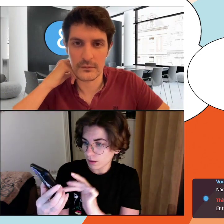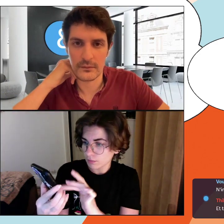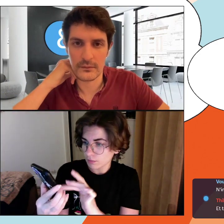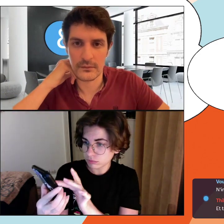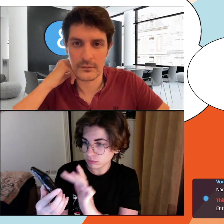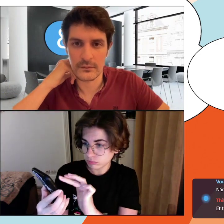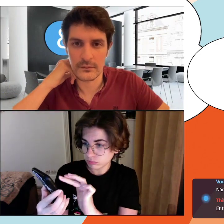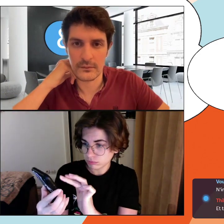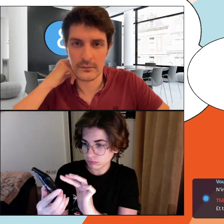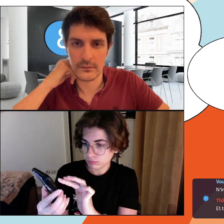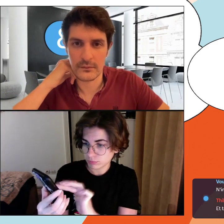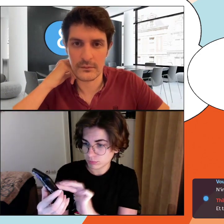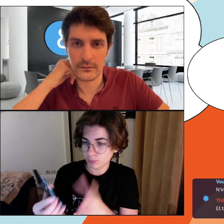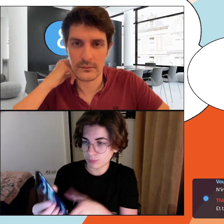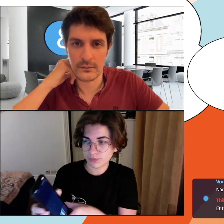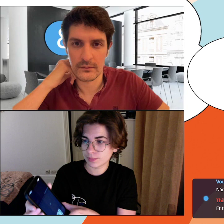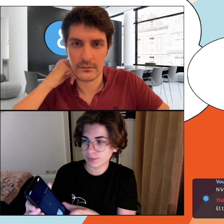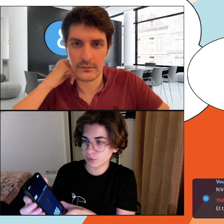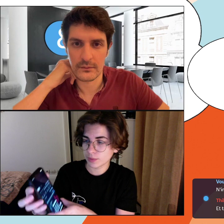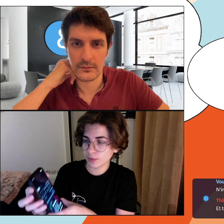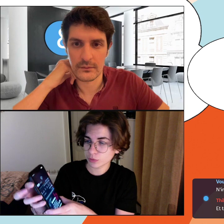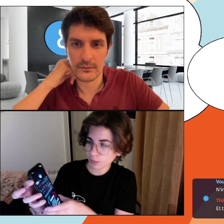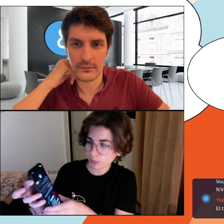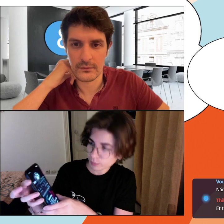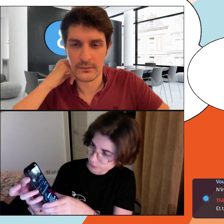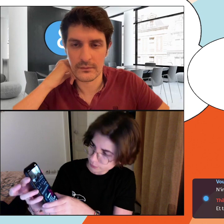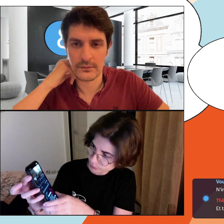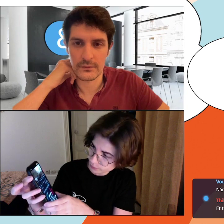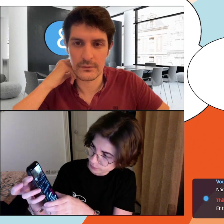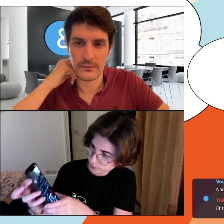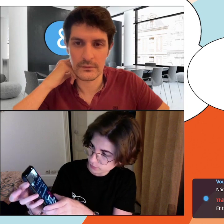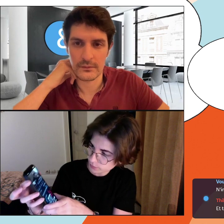Poum, au pif, je mets le son.